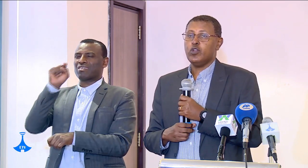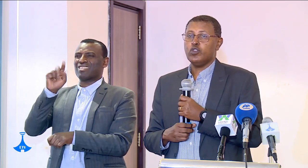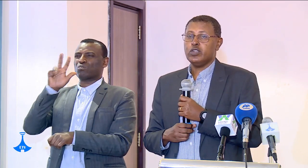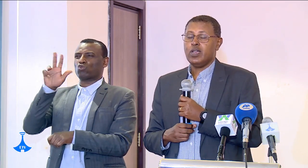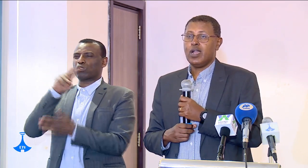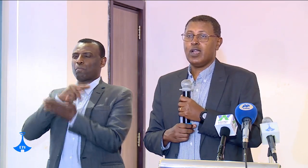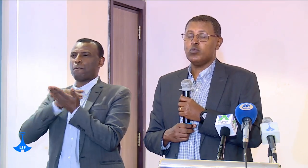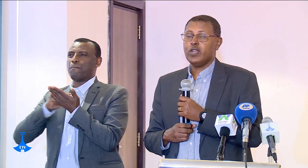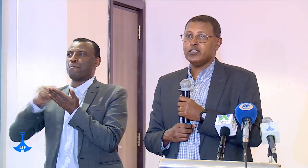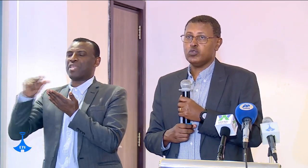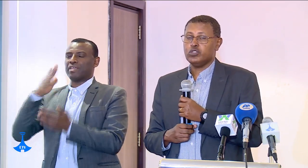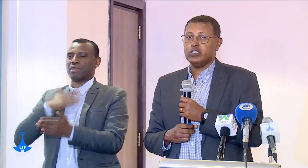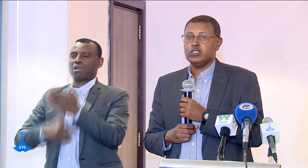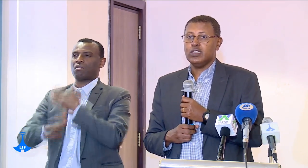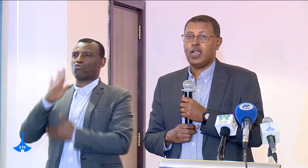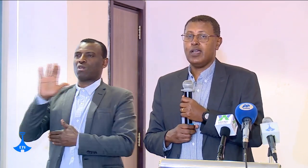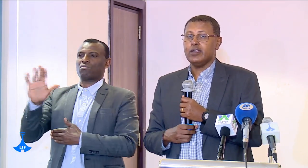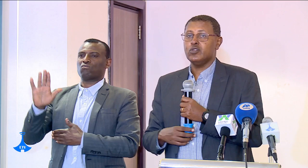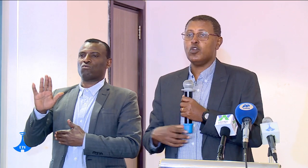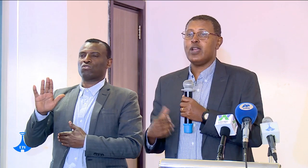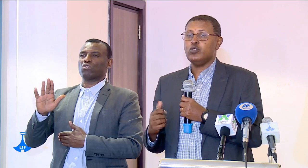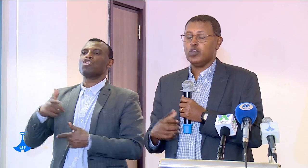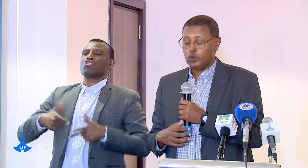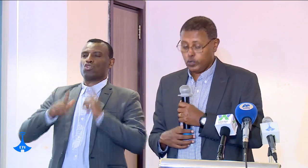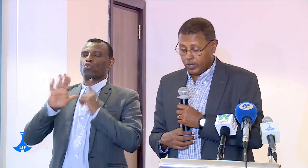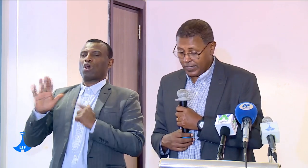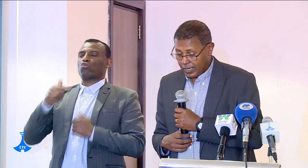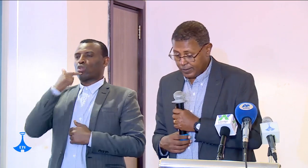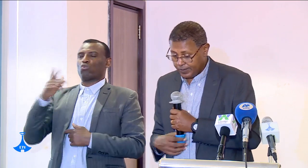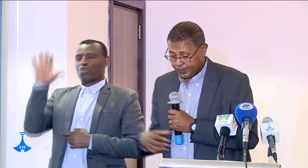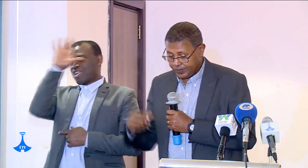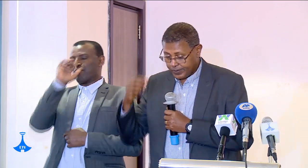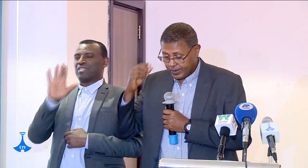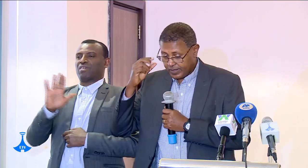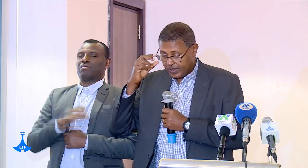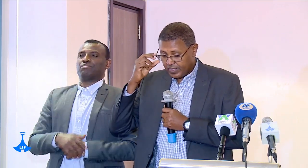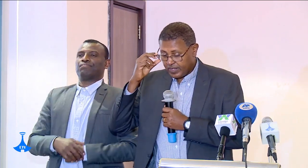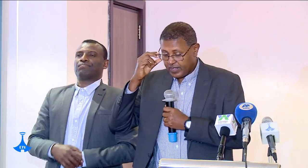1.3 ቢሊዮን አካል ጉዳተኞች ይኖራሉ ተብሎ ይገመታል።